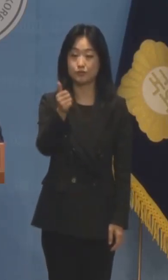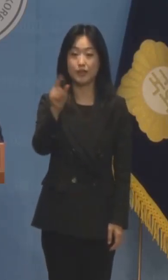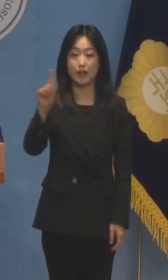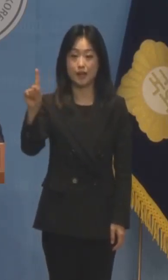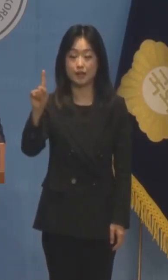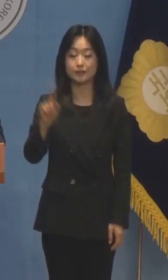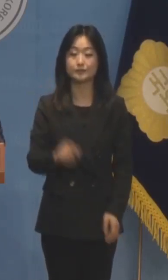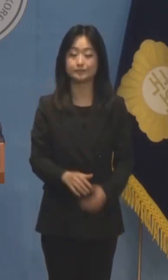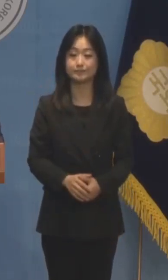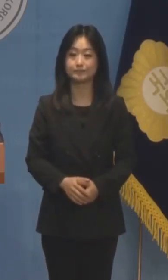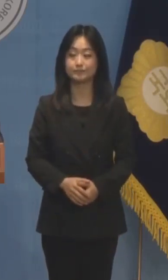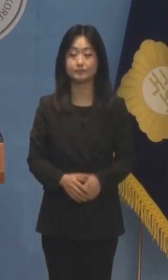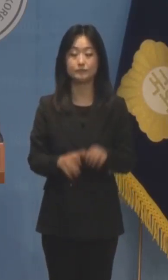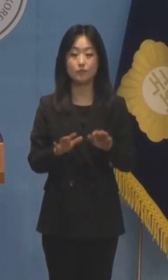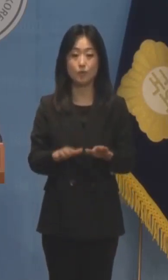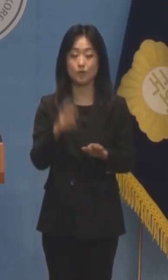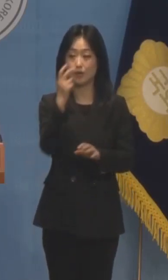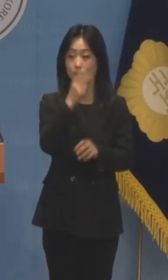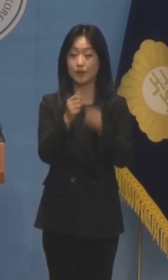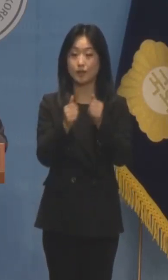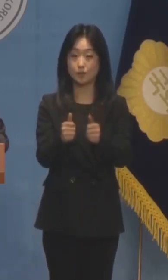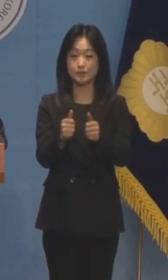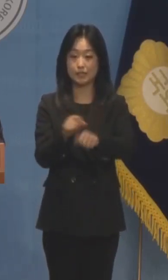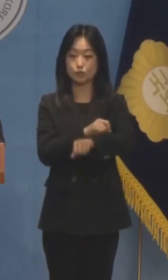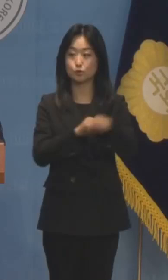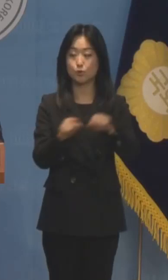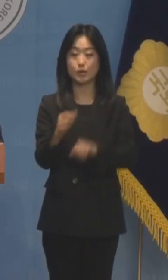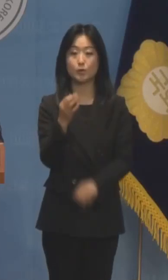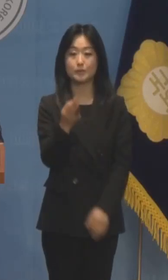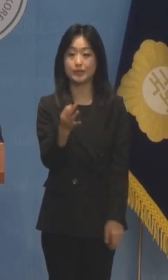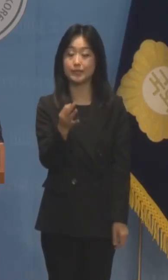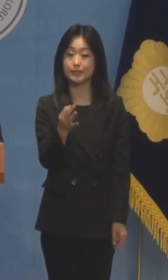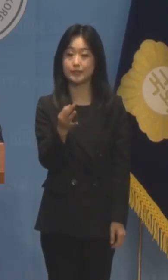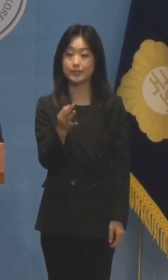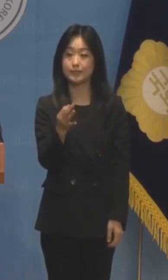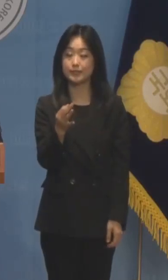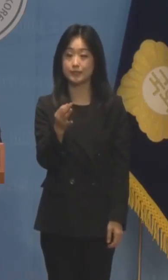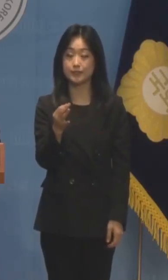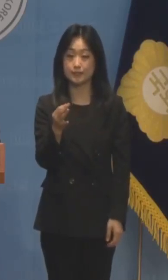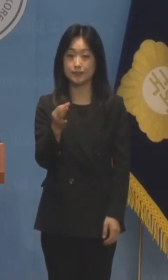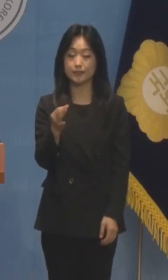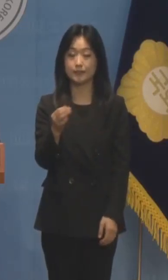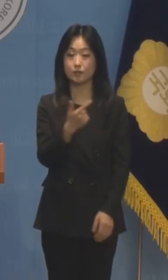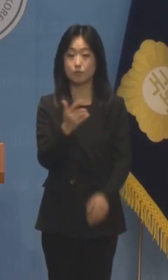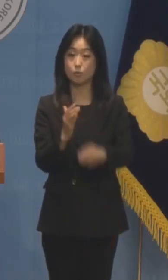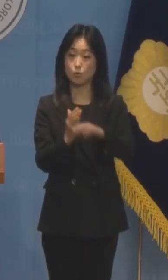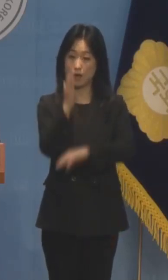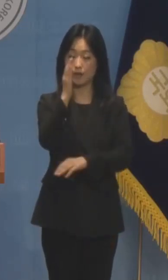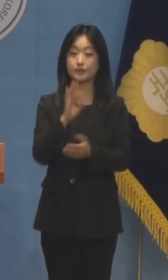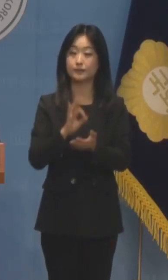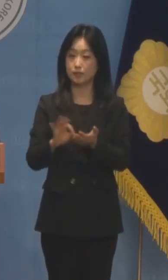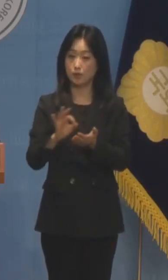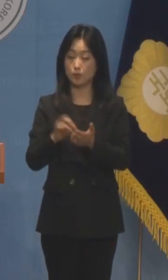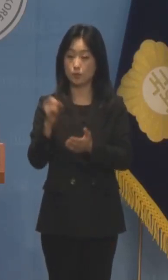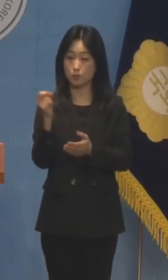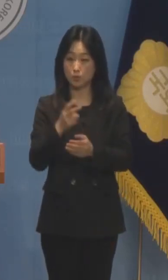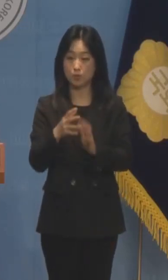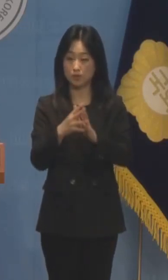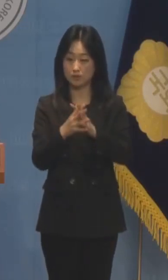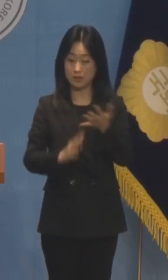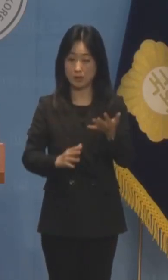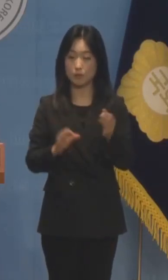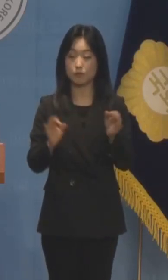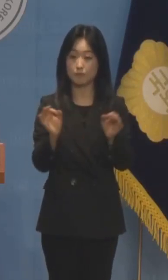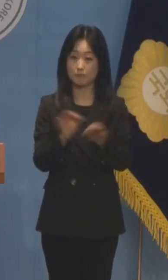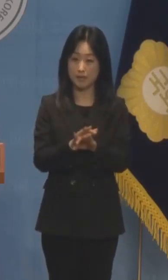오늘은 검찰 특수활동비 오남용 및 자료 폐기, 정보